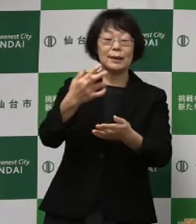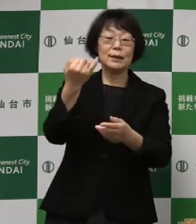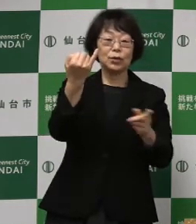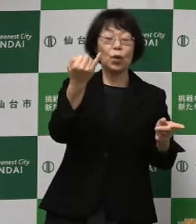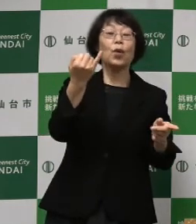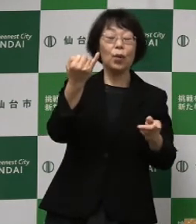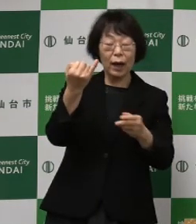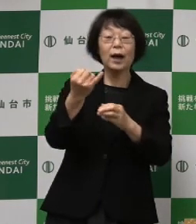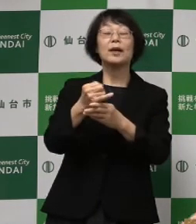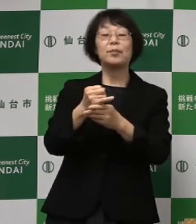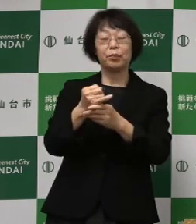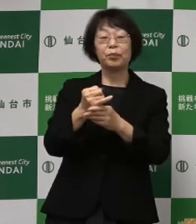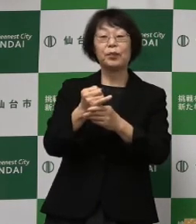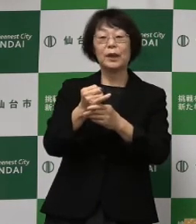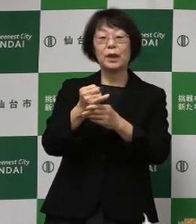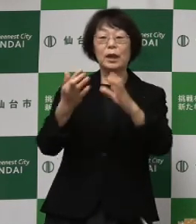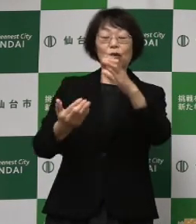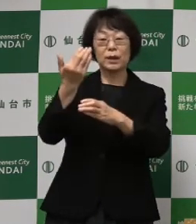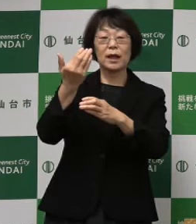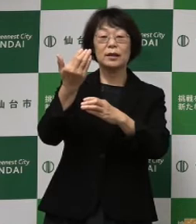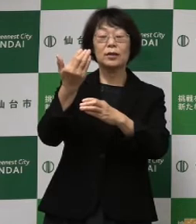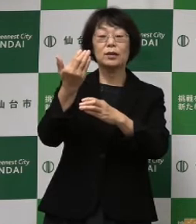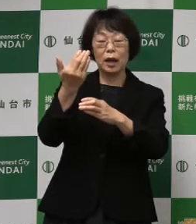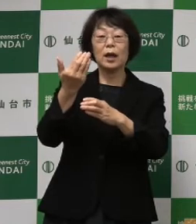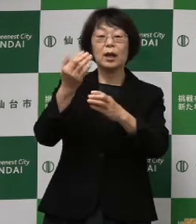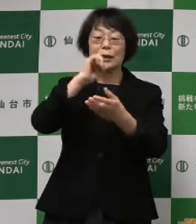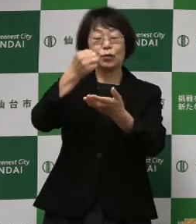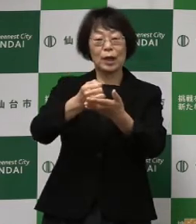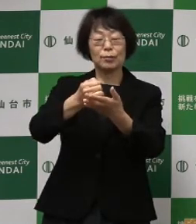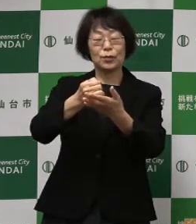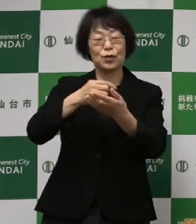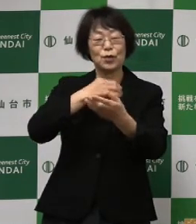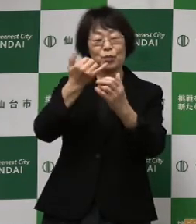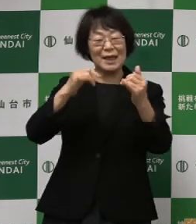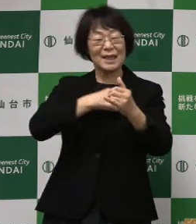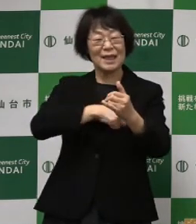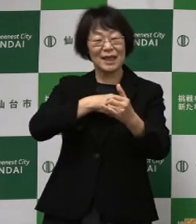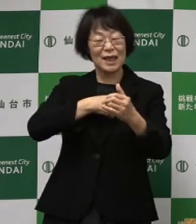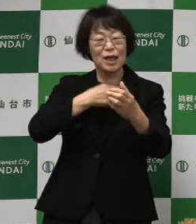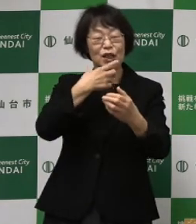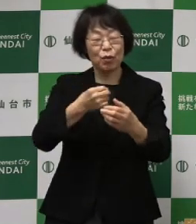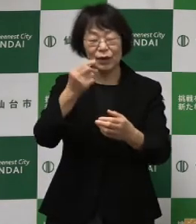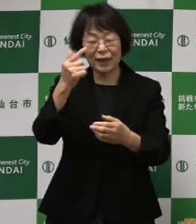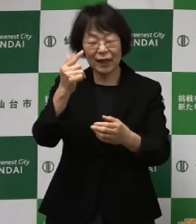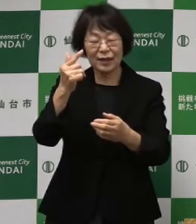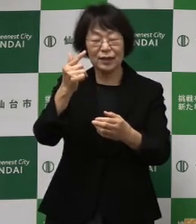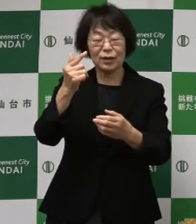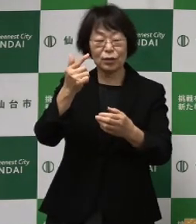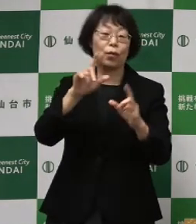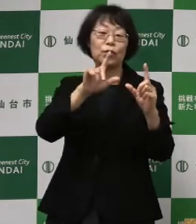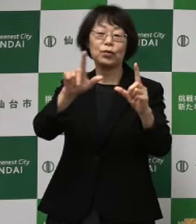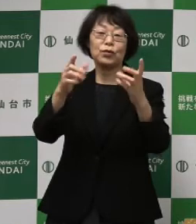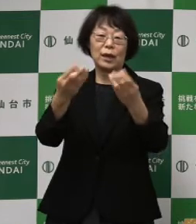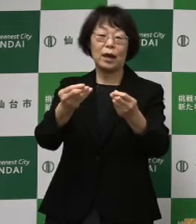持ってですね、それがイコール4病院を受けるという意味ではないということで釘を刺された経緯がある。これはこれで一つのお考えなのかな